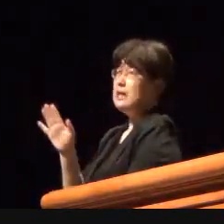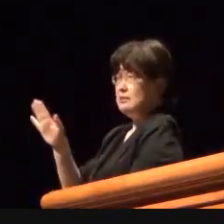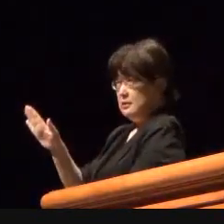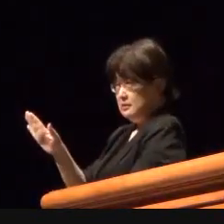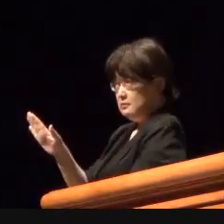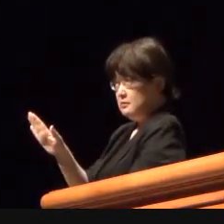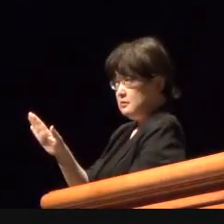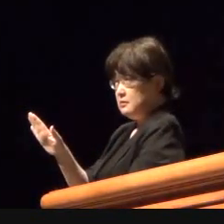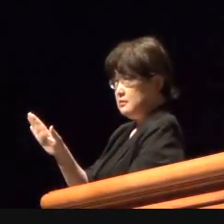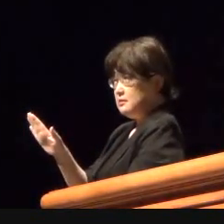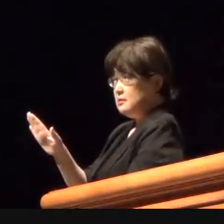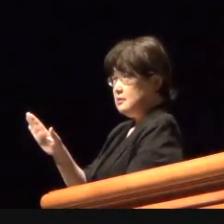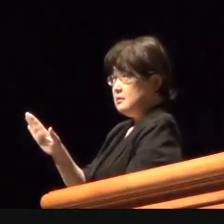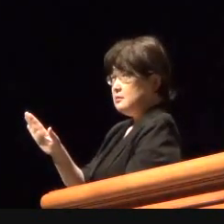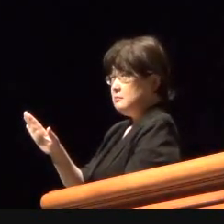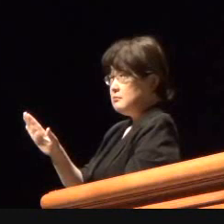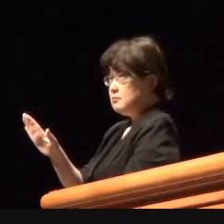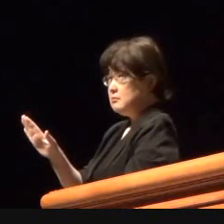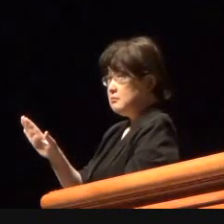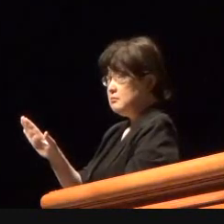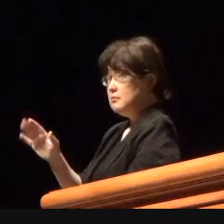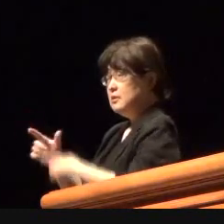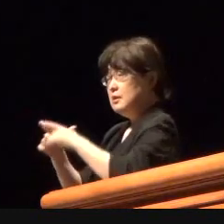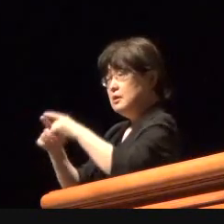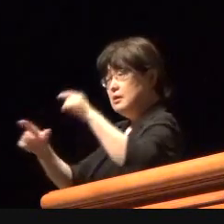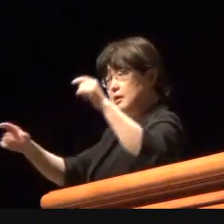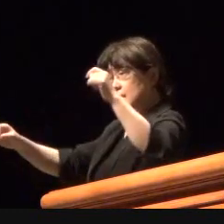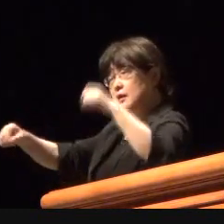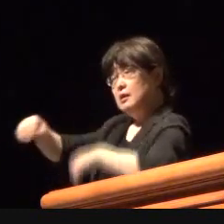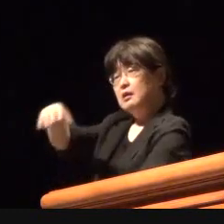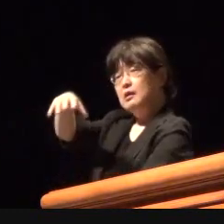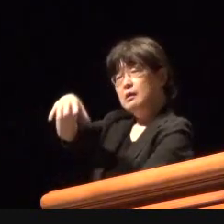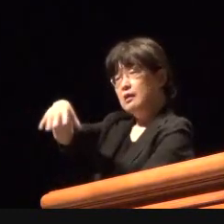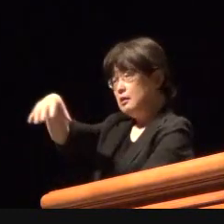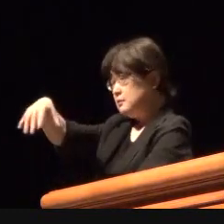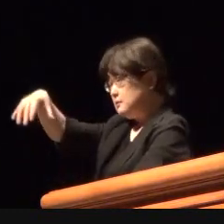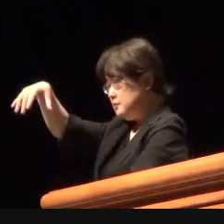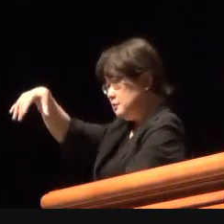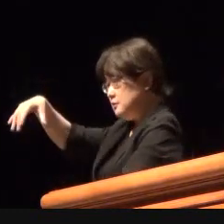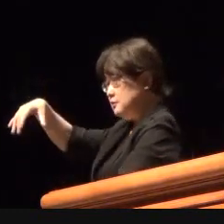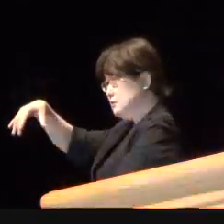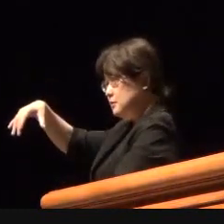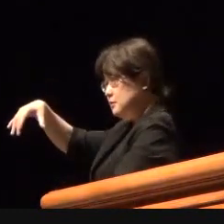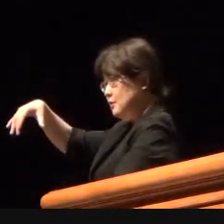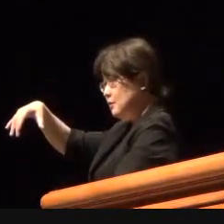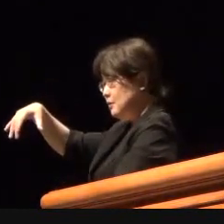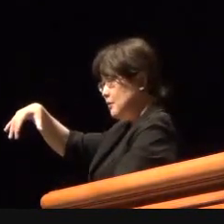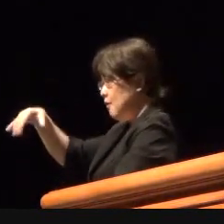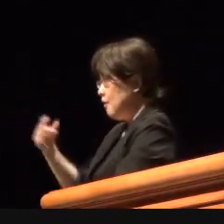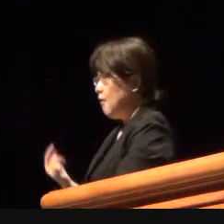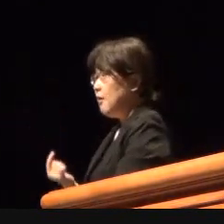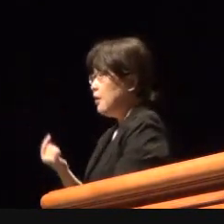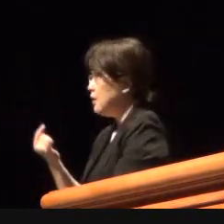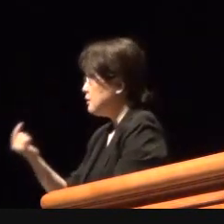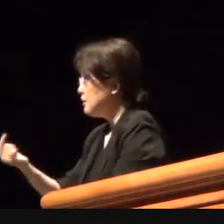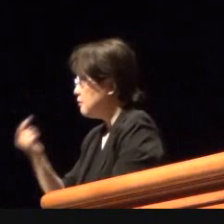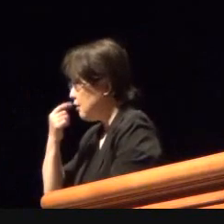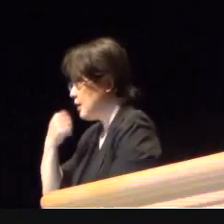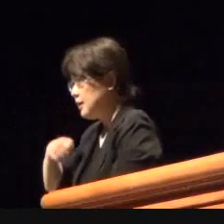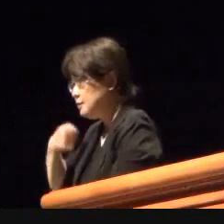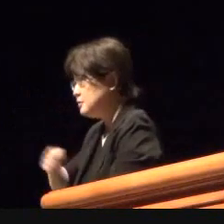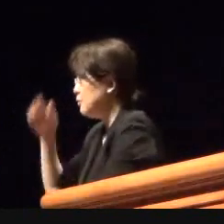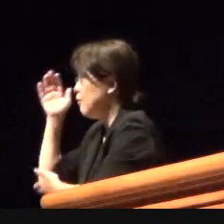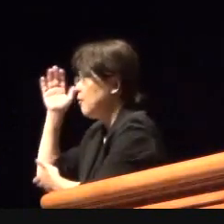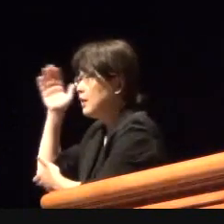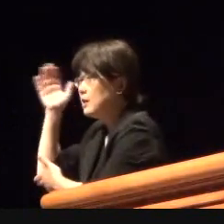。各地を歩いてささやかですが、この夏もお話を